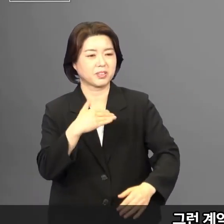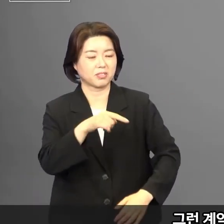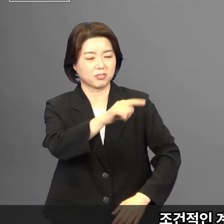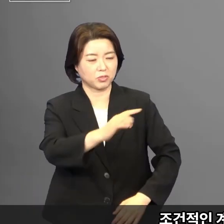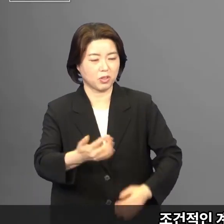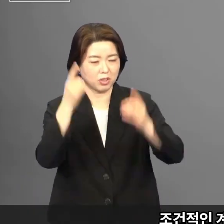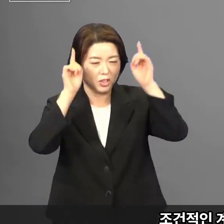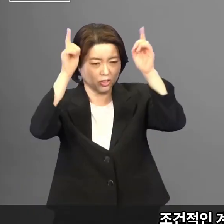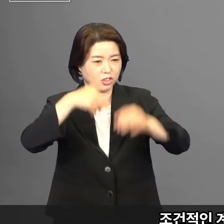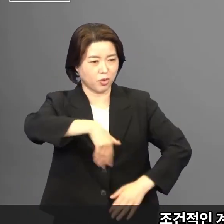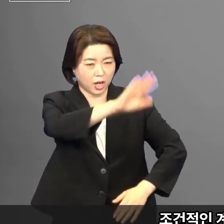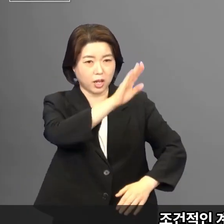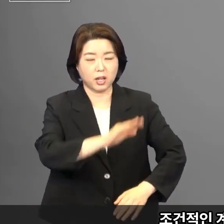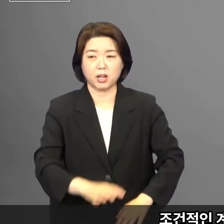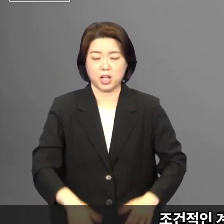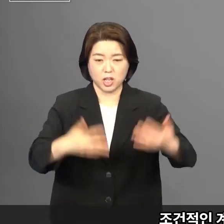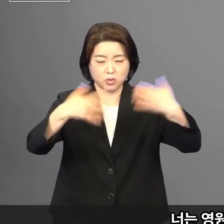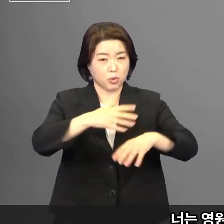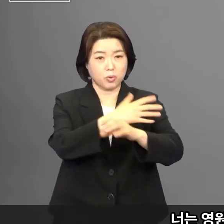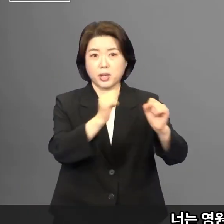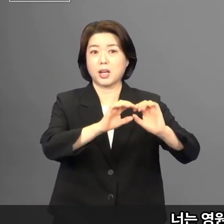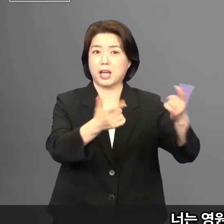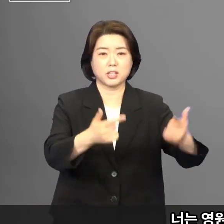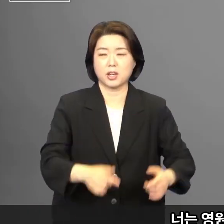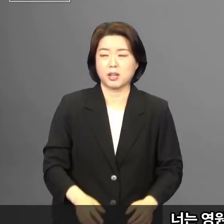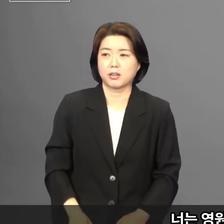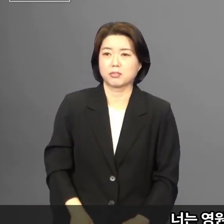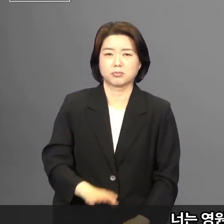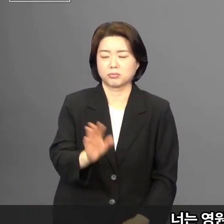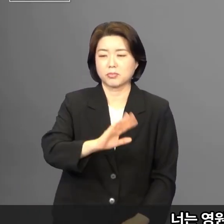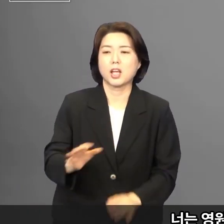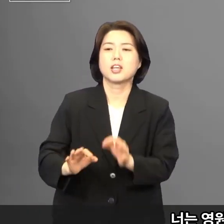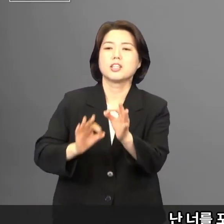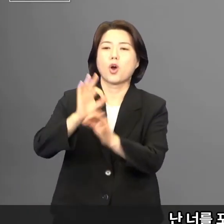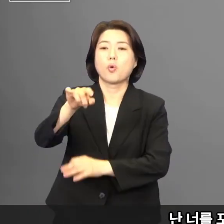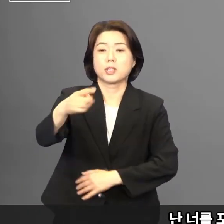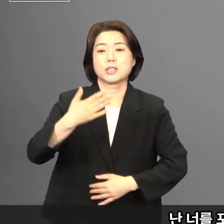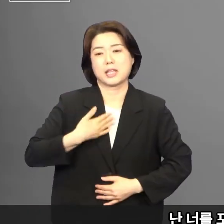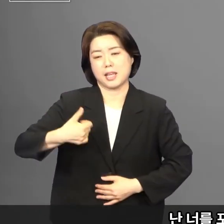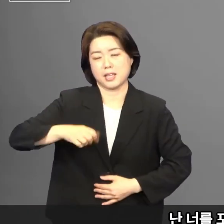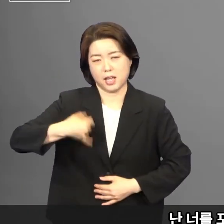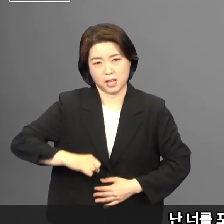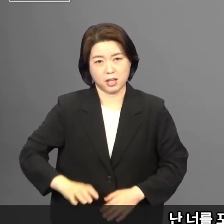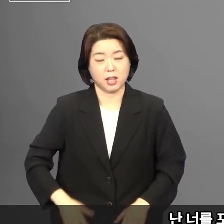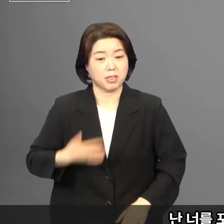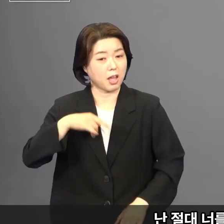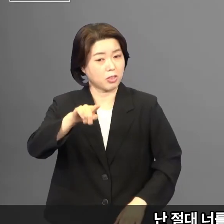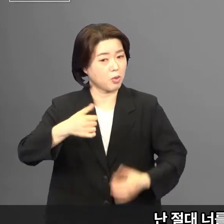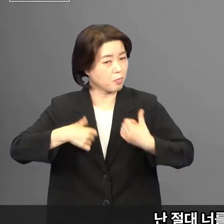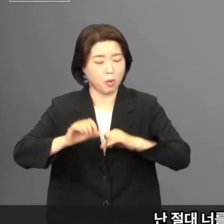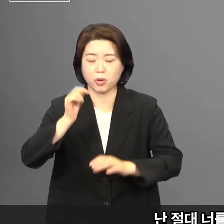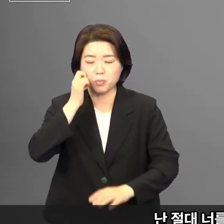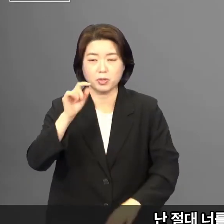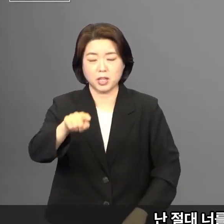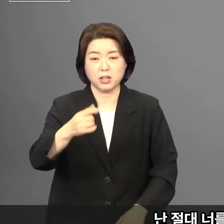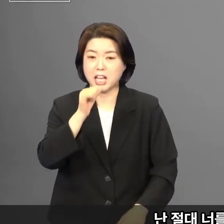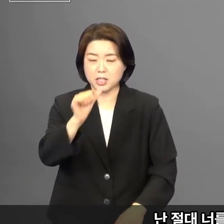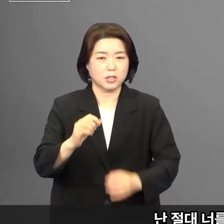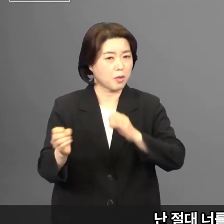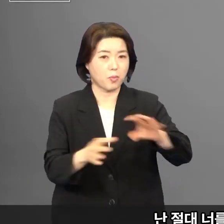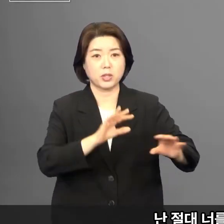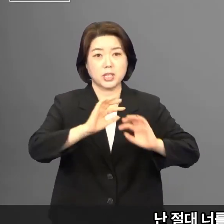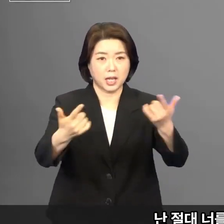관계가 아니라, 조건적인 계약 관계가 아니라 너는 영원히 내 백성이야. 난 너를 포기할 수가 없어. 넌 절대 너를 버리지 않을